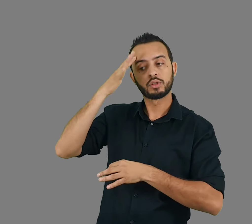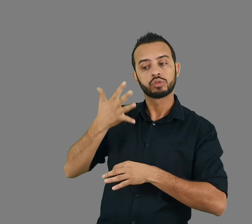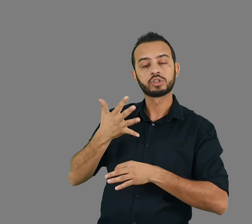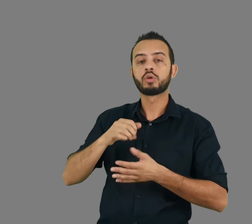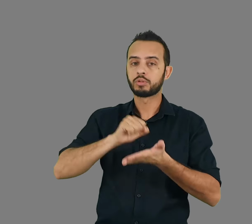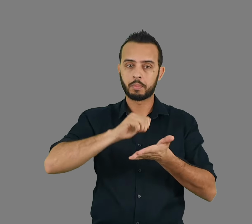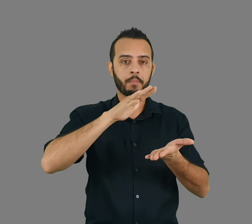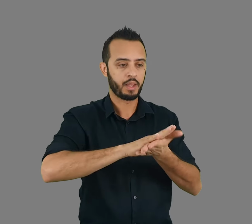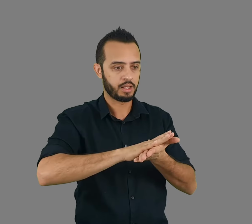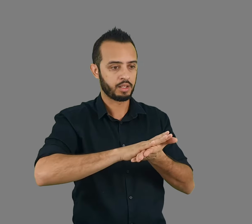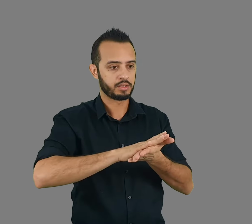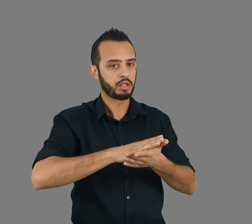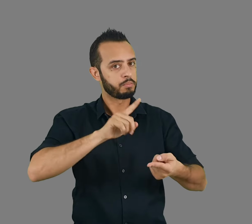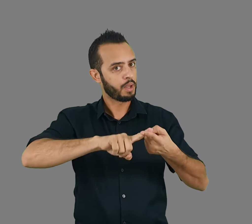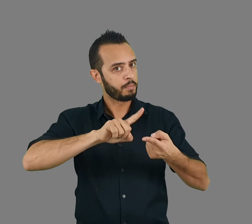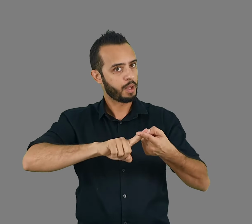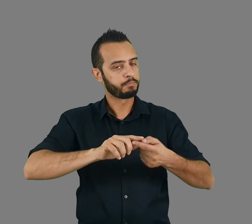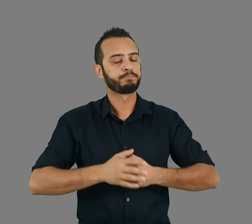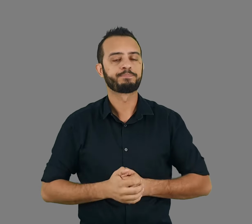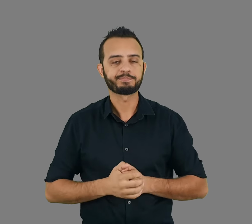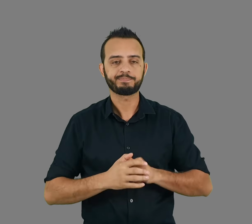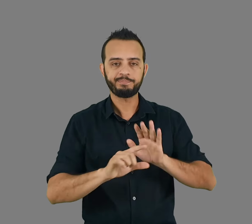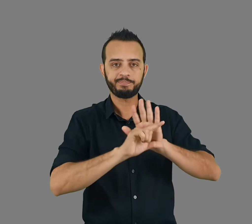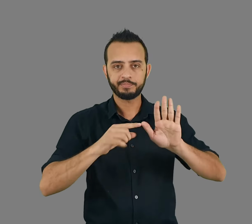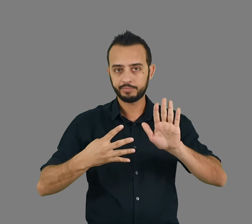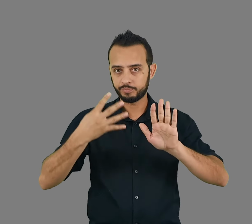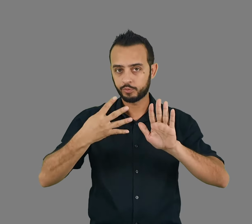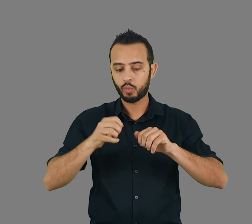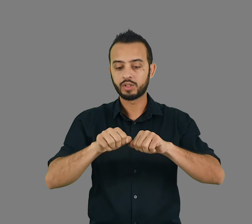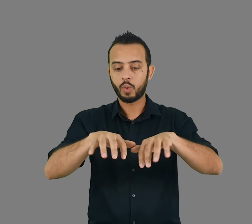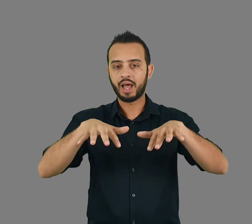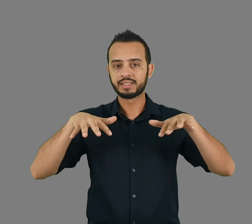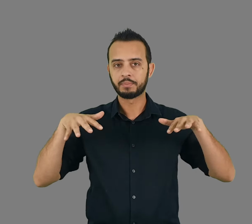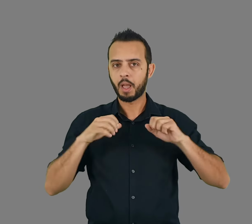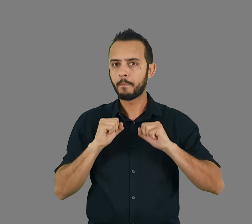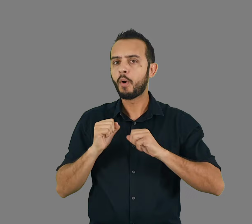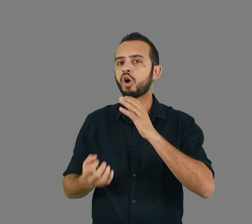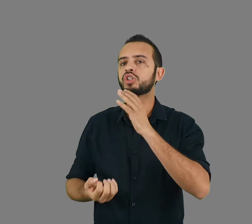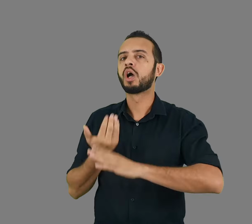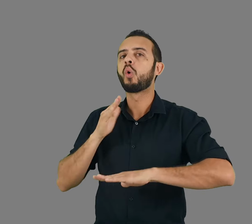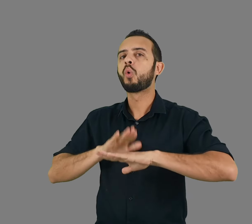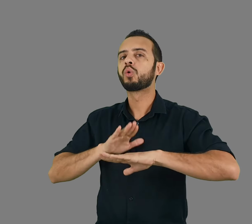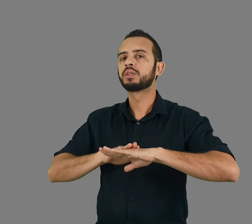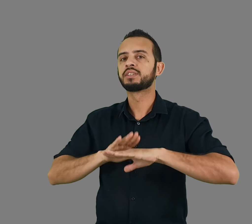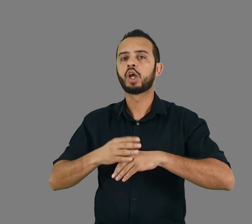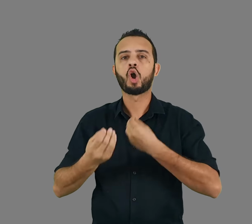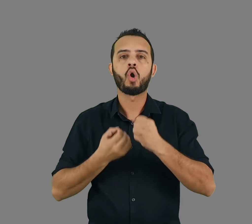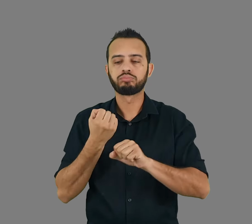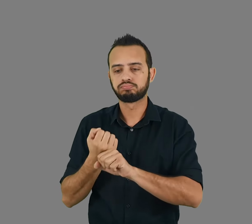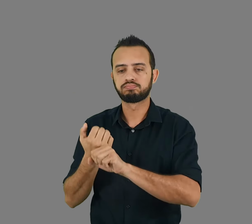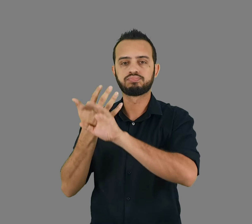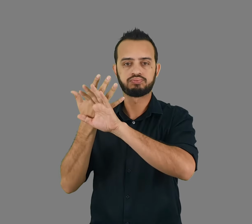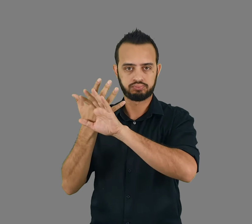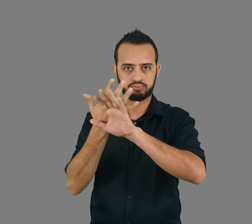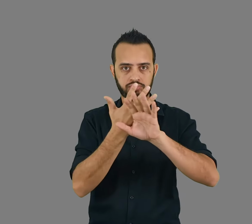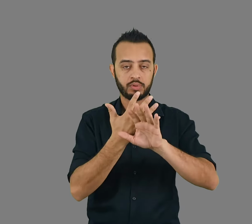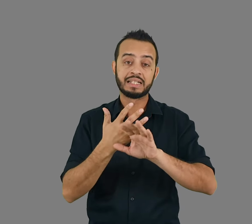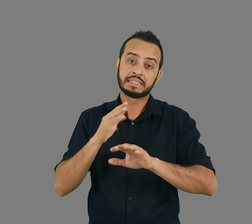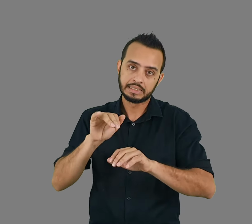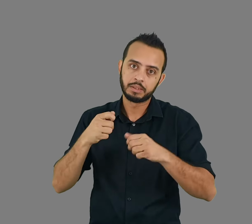penalidades. Parágrafo 4º. A Assembleia poderá ser realizada por videoconferência quando por motivo justo não for